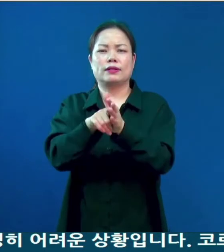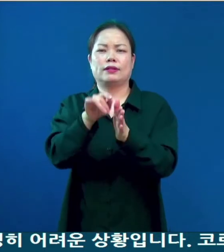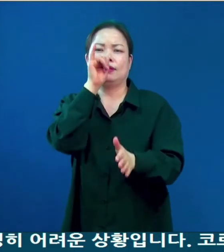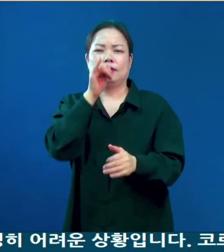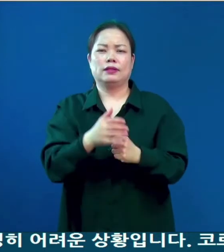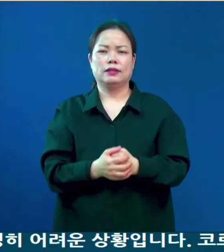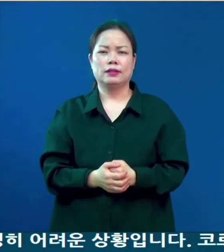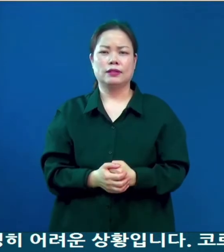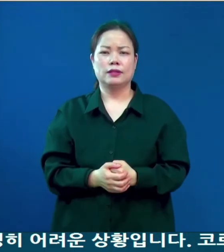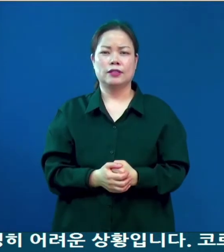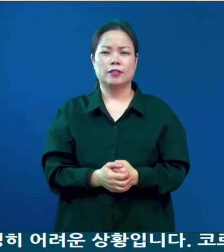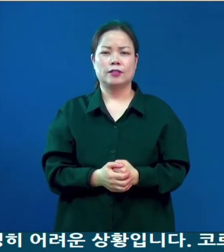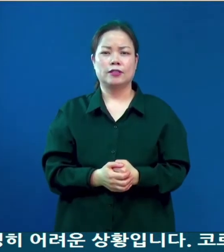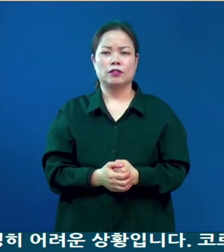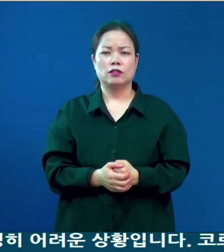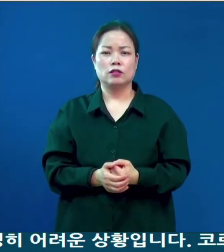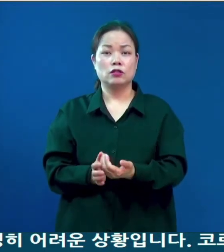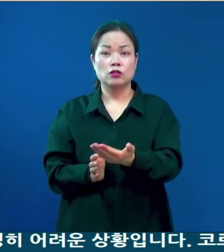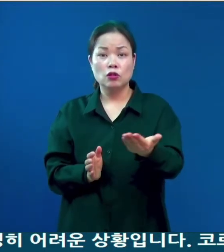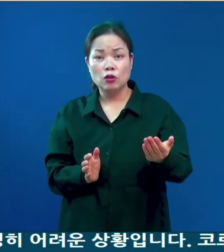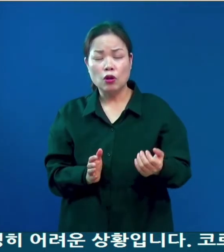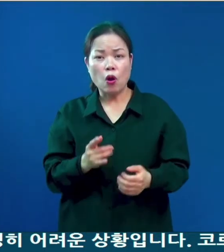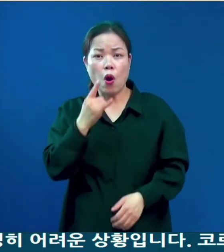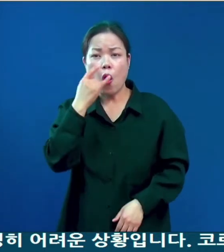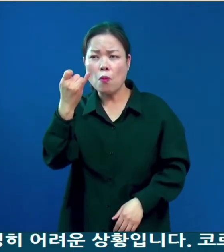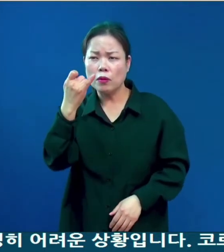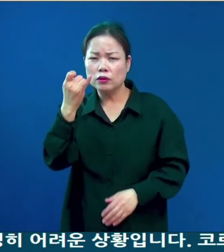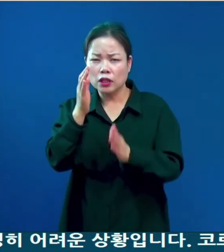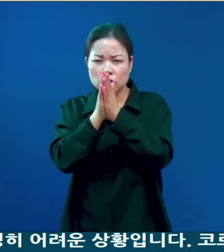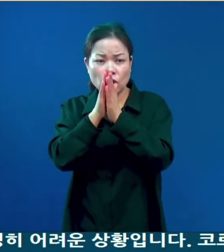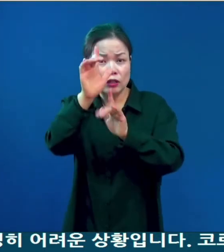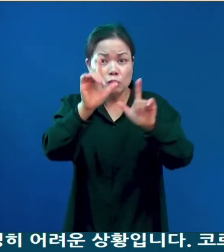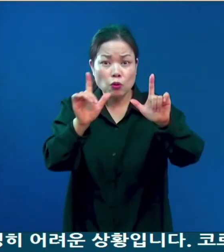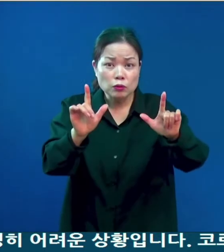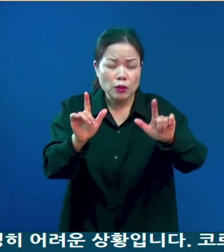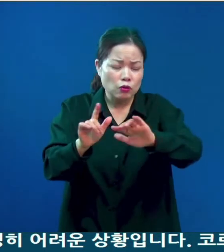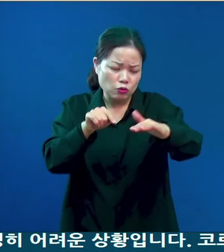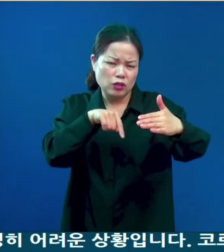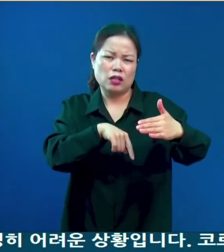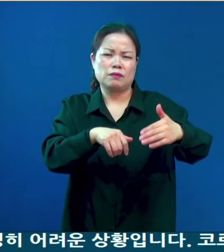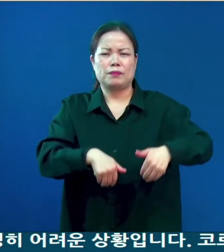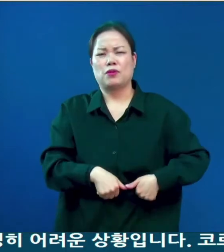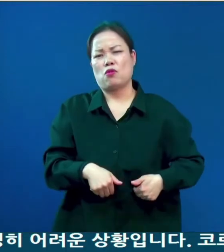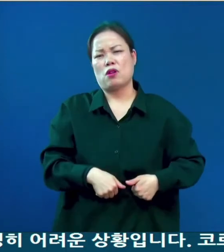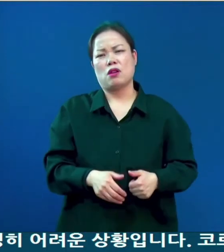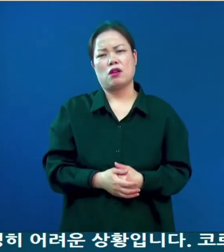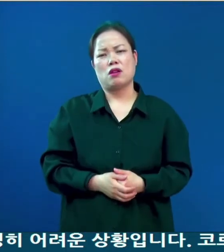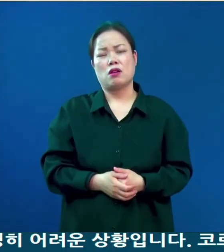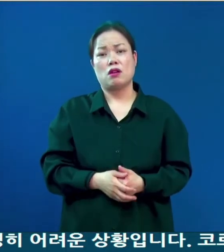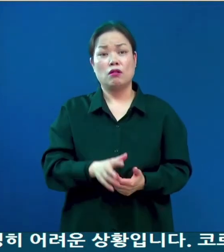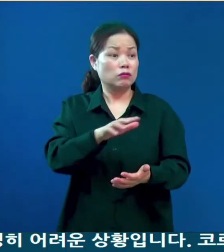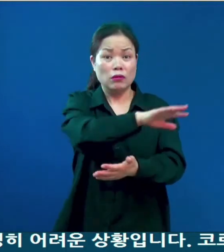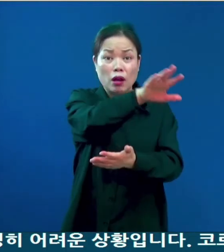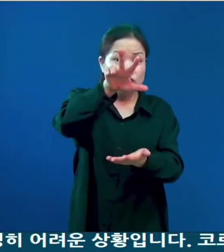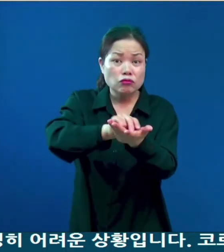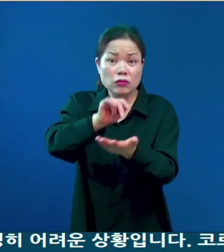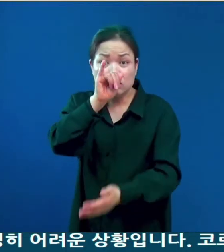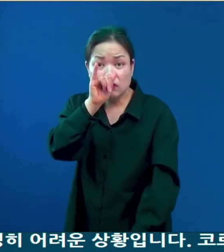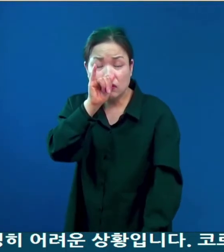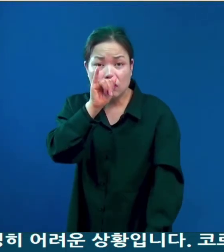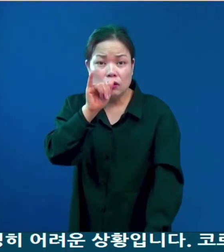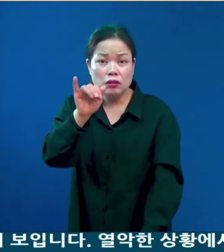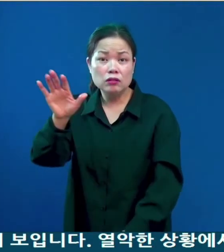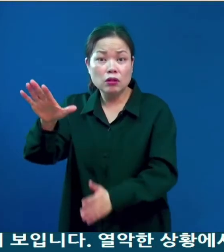네, 내려주시죠. 여러분 오늘 저 어머니의 모습이 좀 우리 안에 있어야 된다는 거예요. 여러분 문제가 다 있잖아요. 저